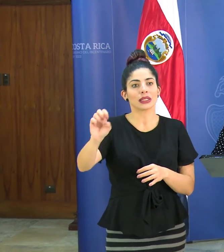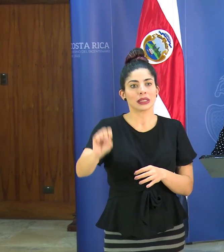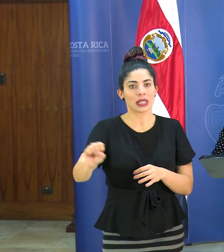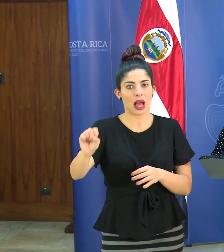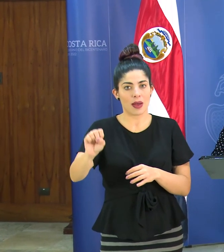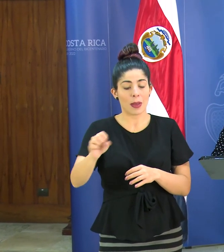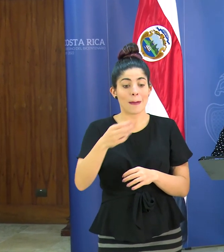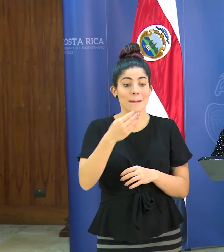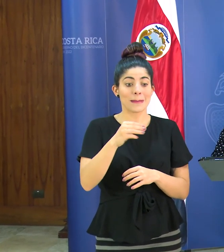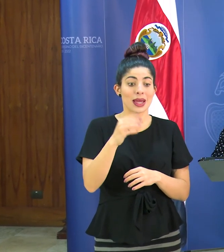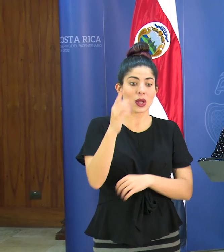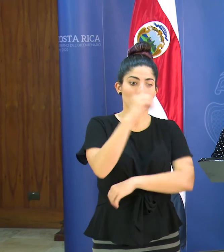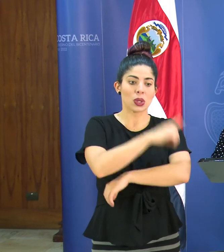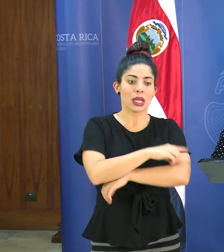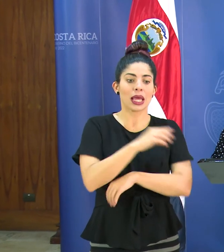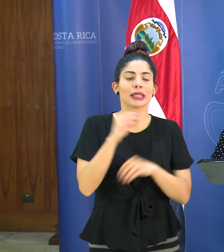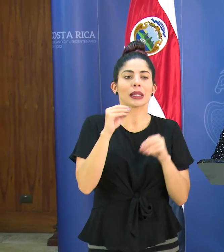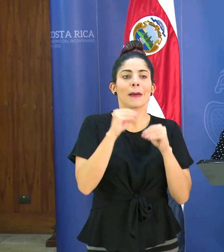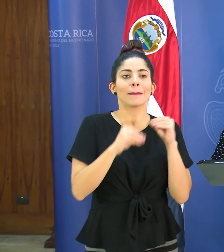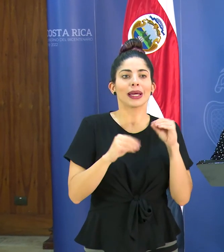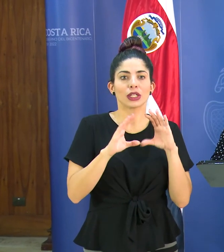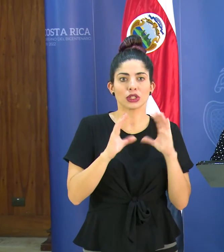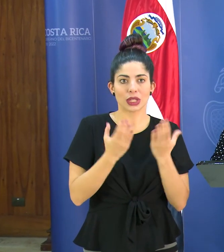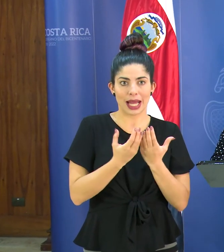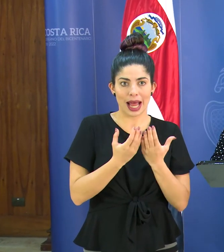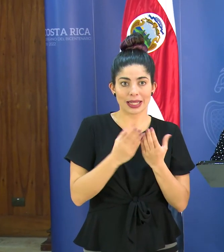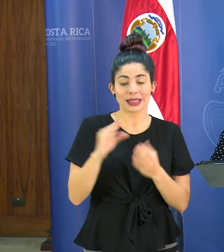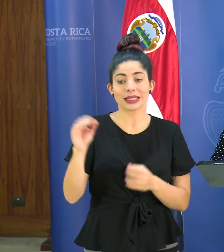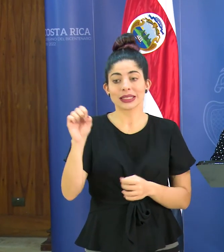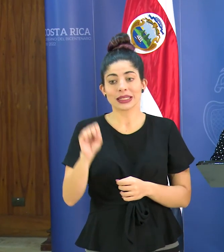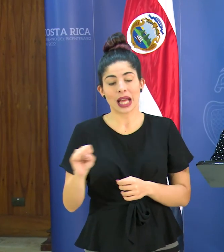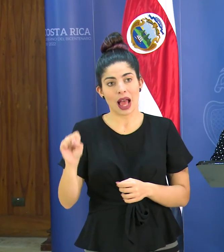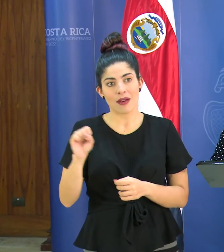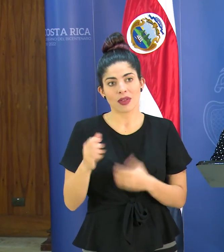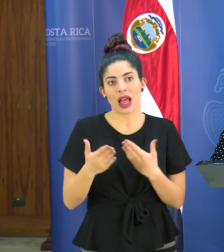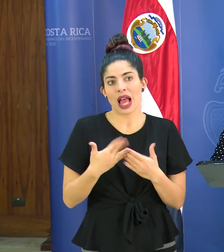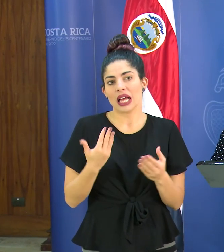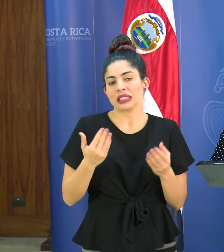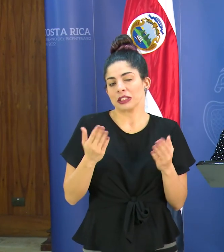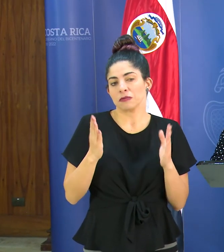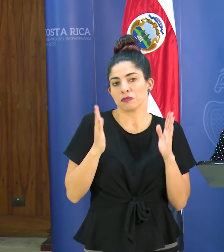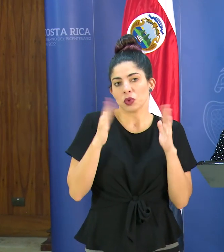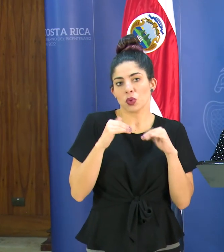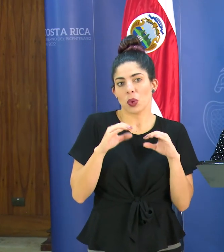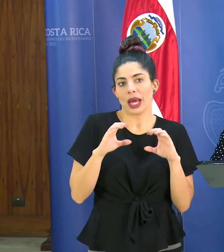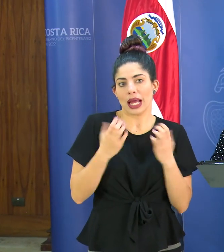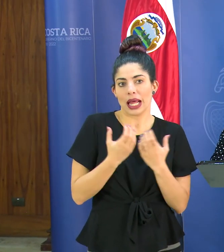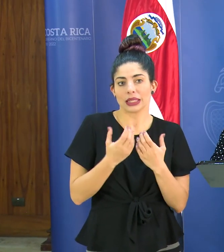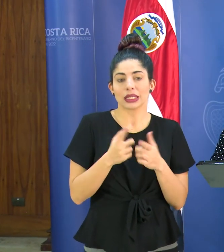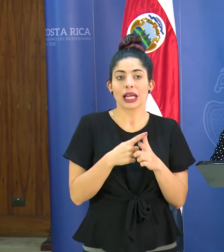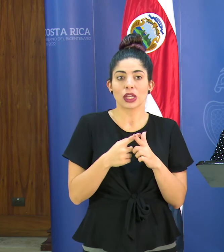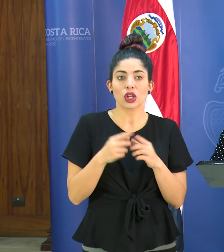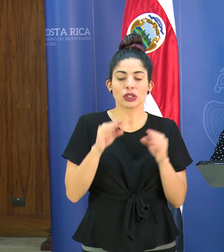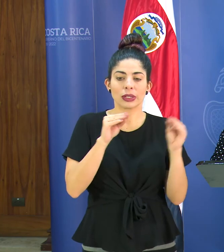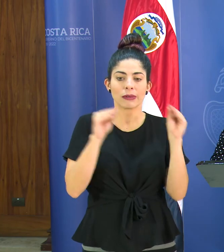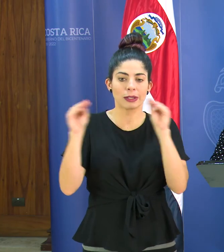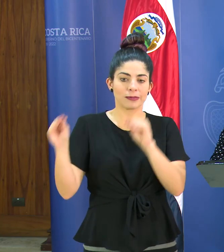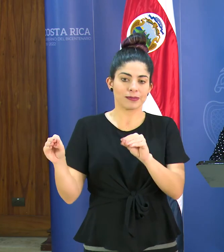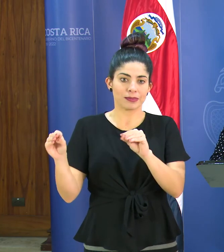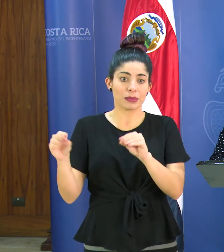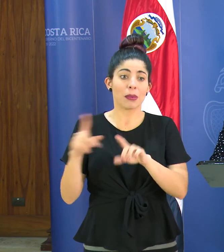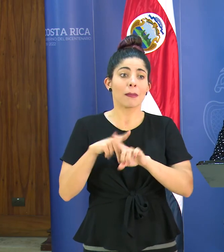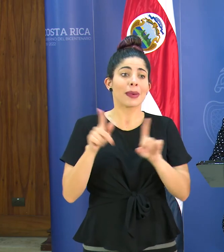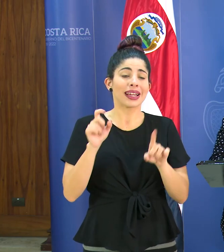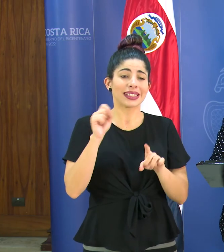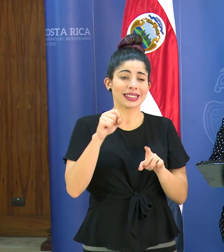miércoles es uno de los días de menor clases y sábados casi que no se dan clases entonces vamos a trasladarlo